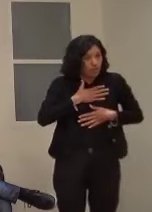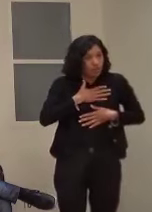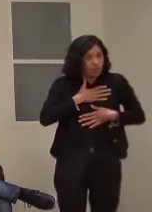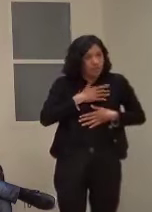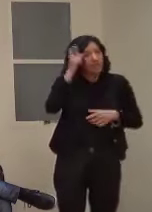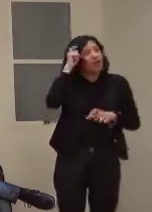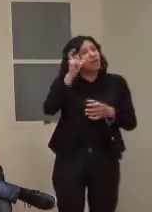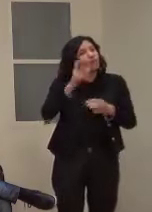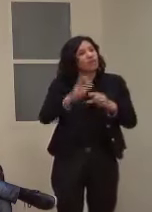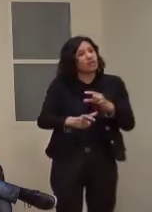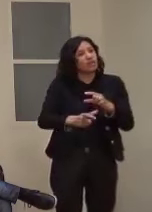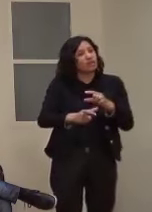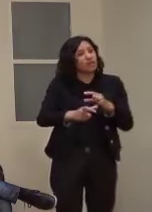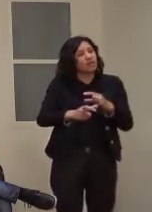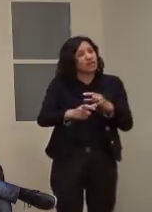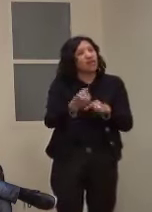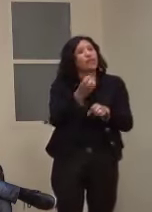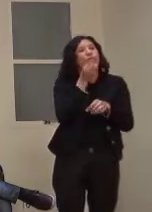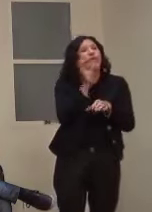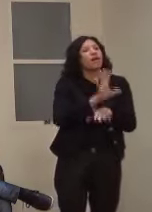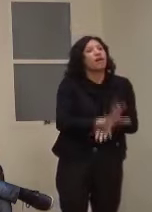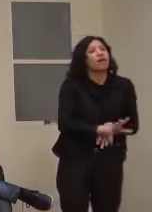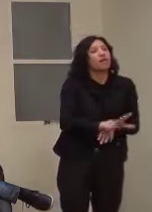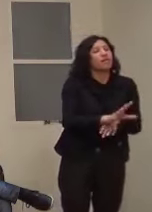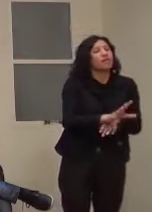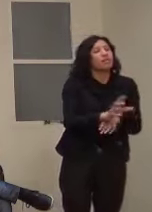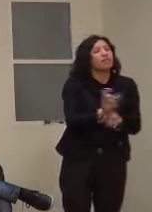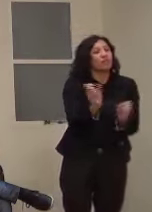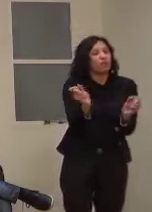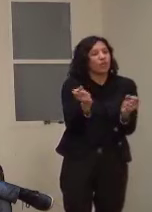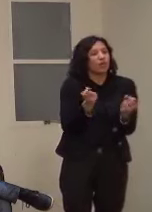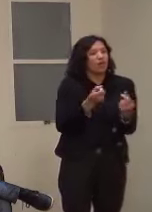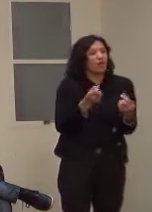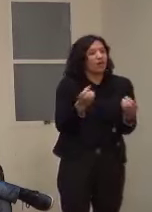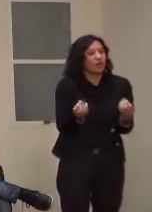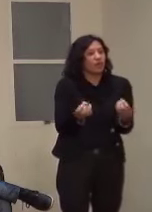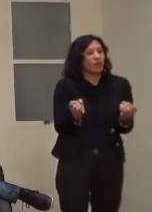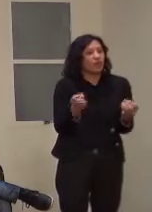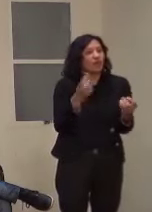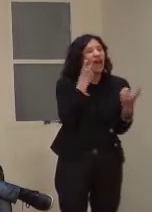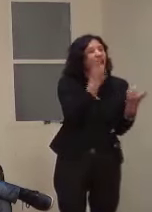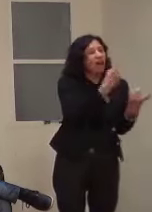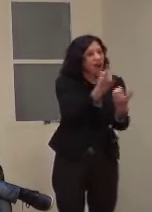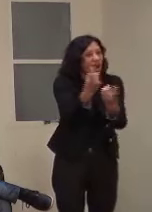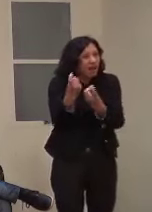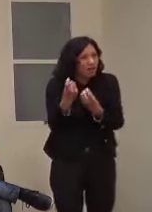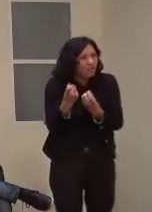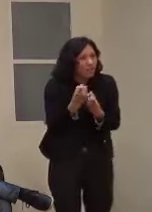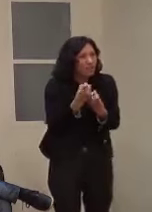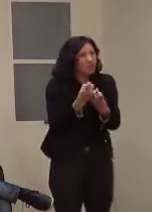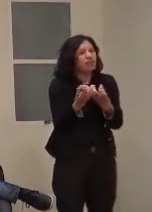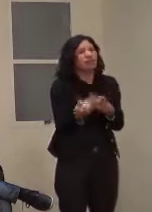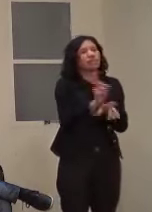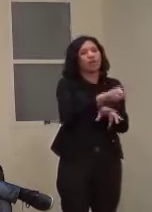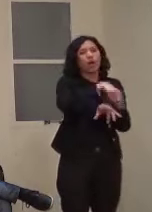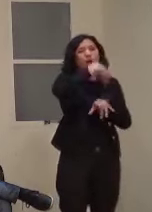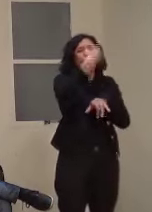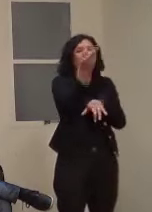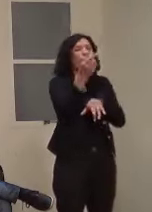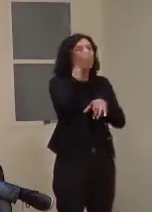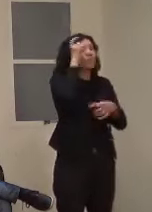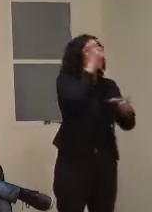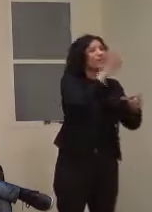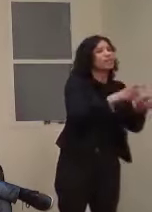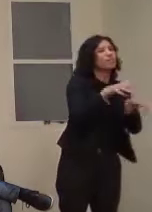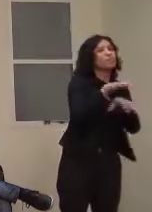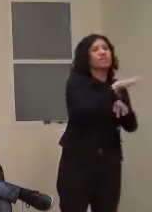una experiencia tremenda y un fortalecimiento que no no no lo ha hecho en otro tipo de experiencia o en